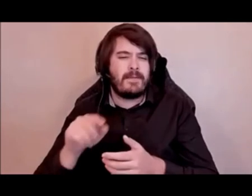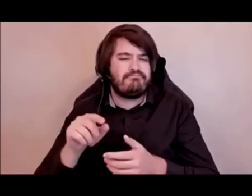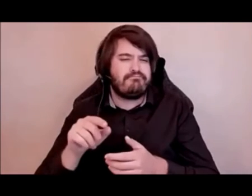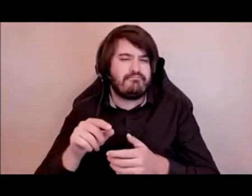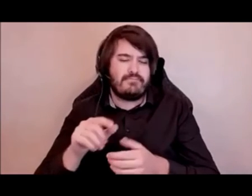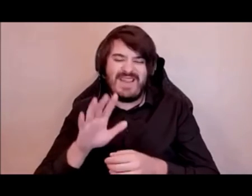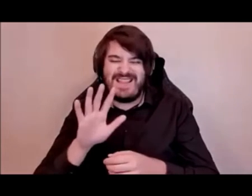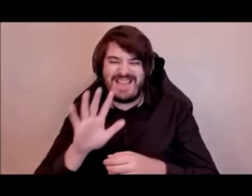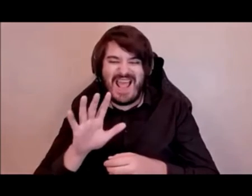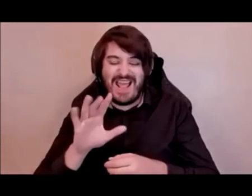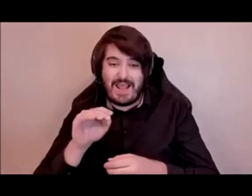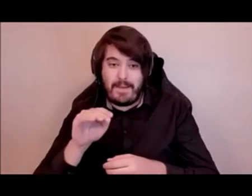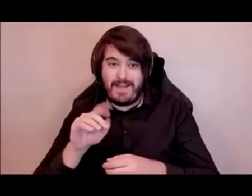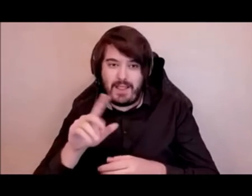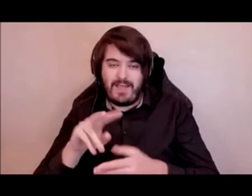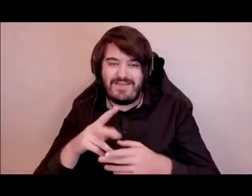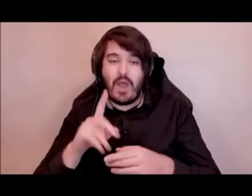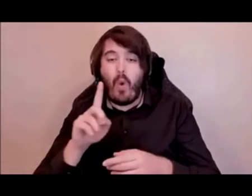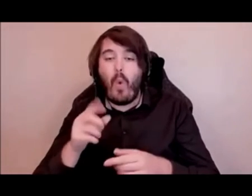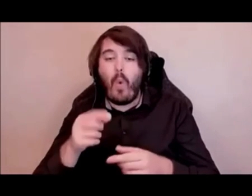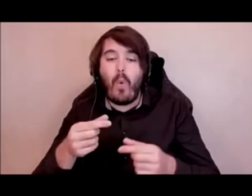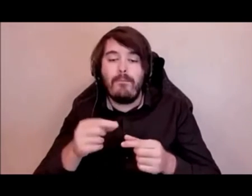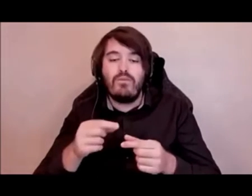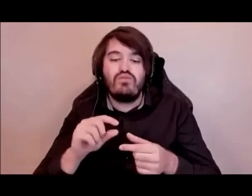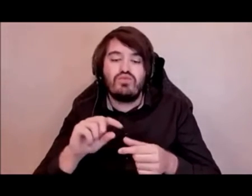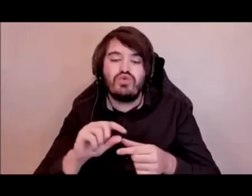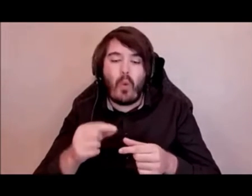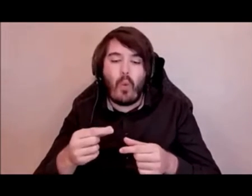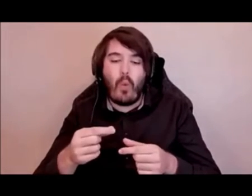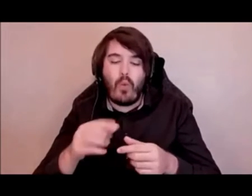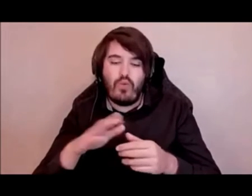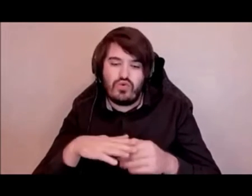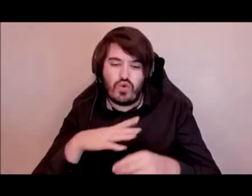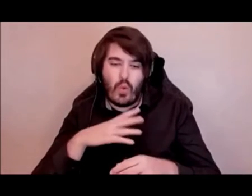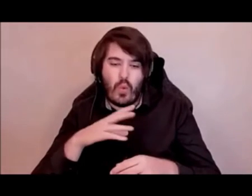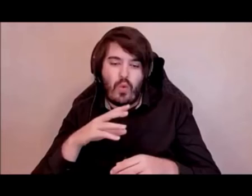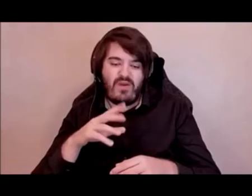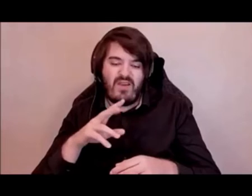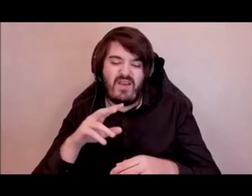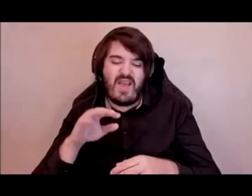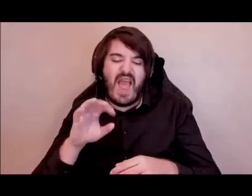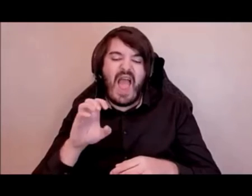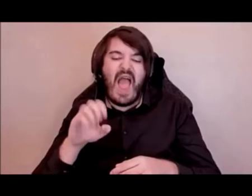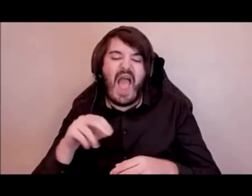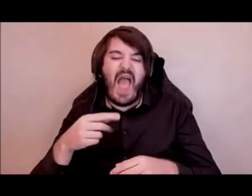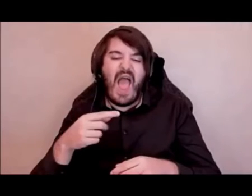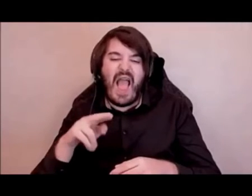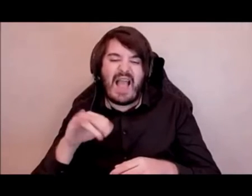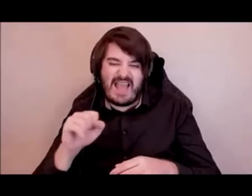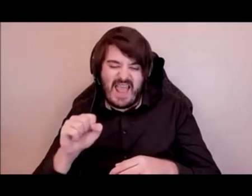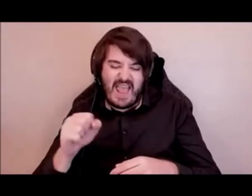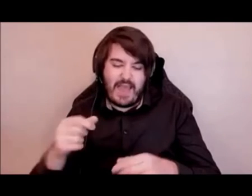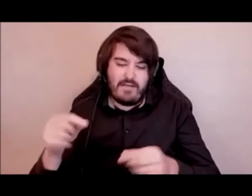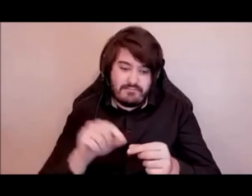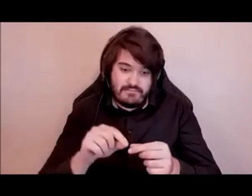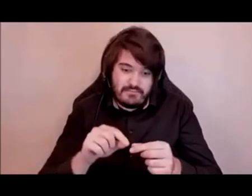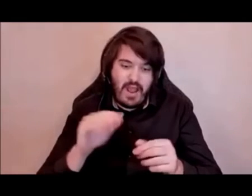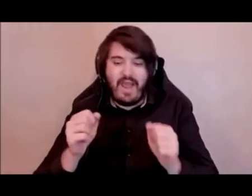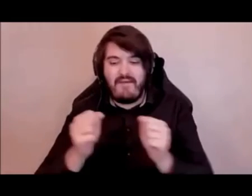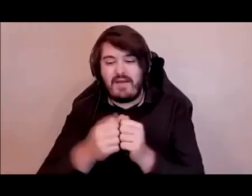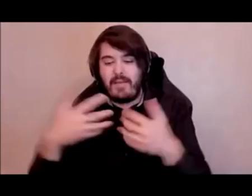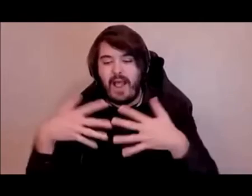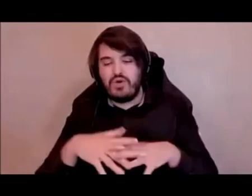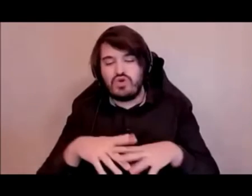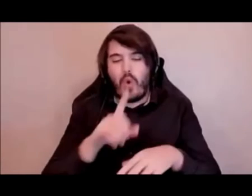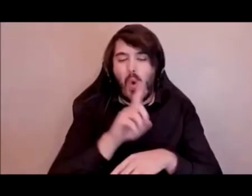5 millilitres, donc un bouchon de notre engrais. 5 millilitres avec 1 litre d'eau. Puis on arrose